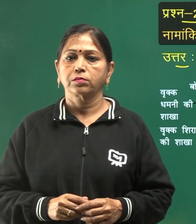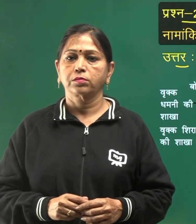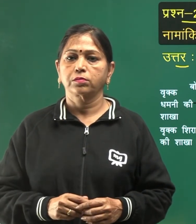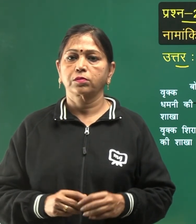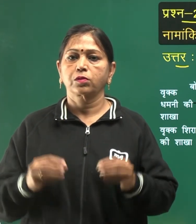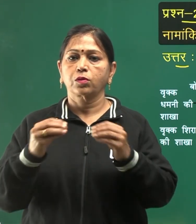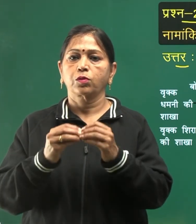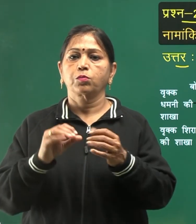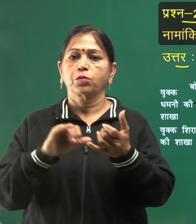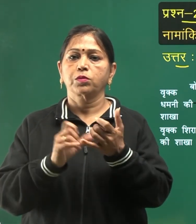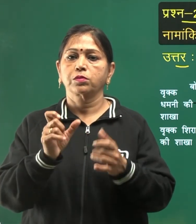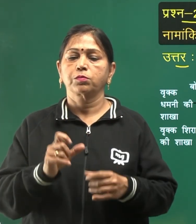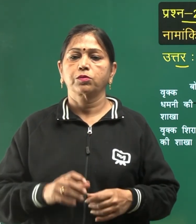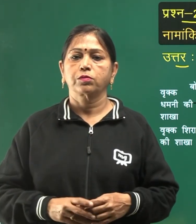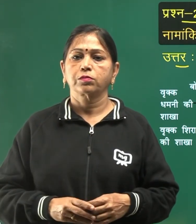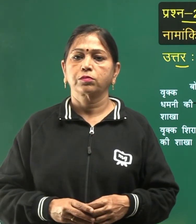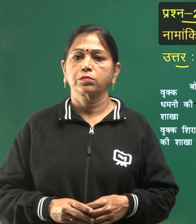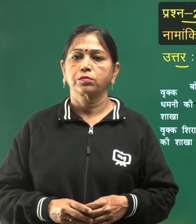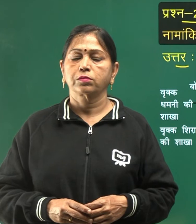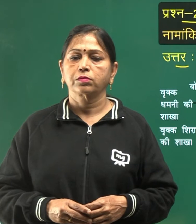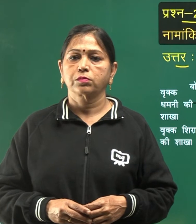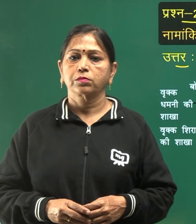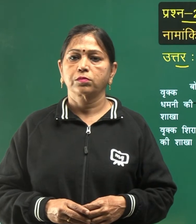बोमन संपुट,